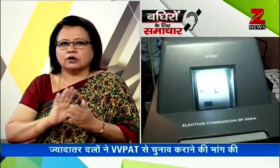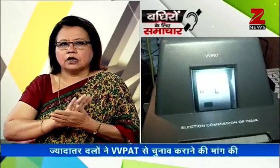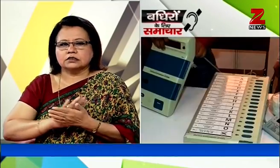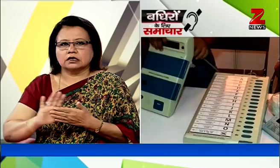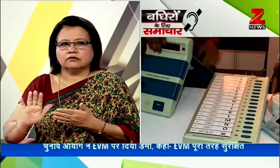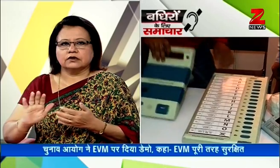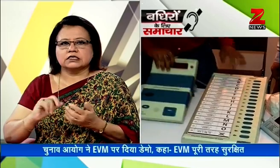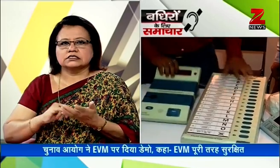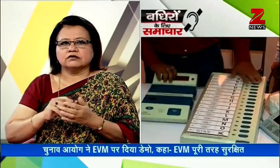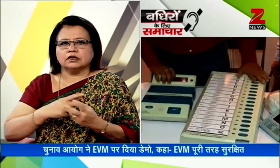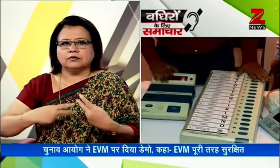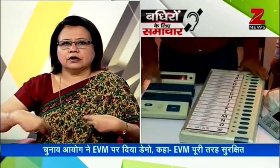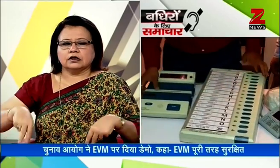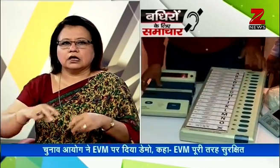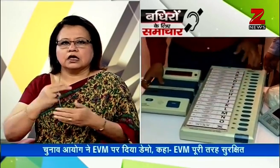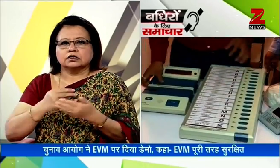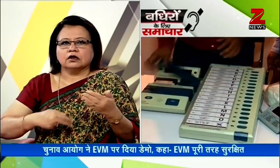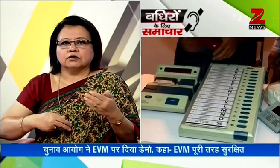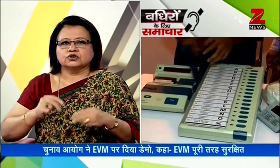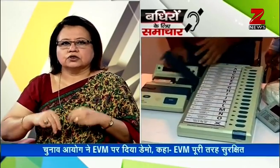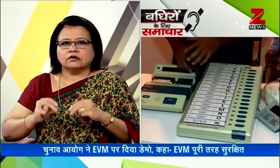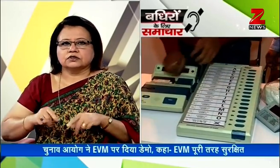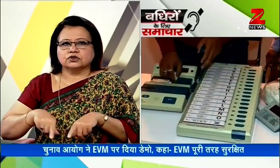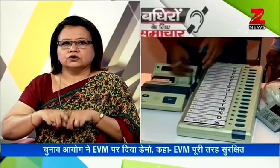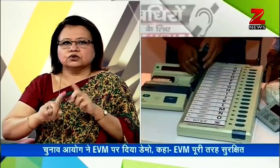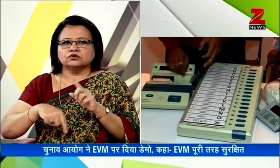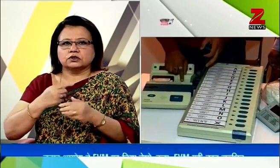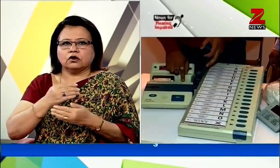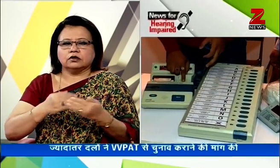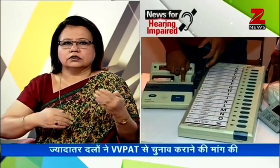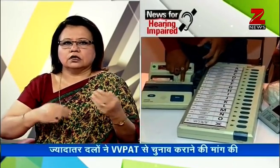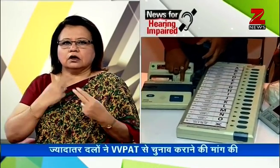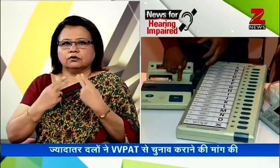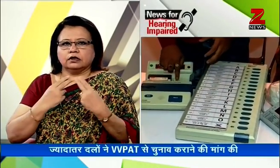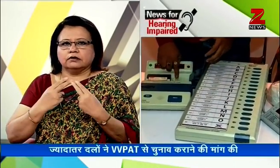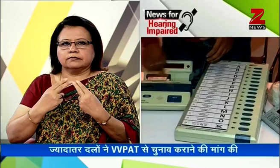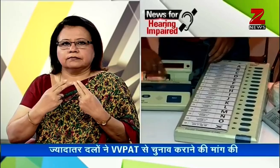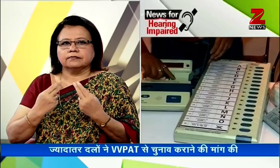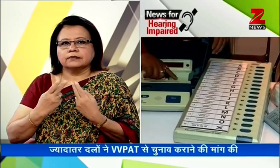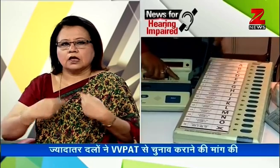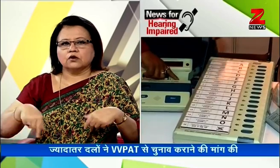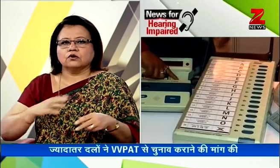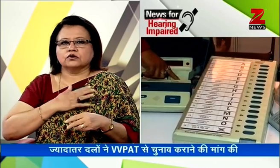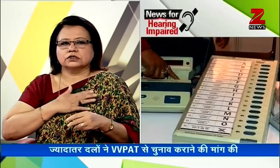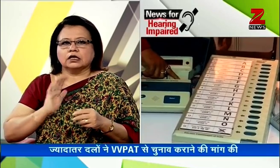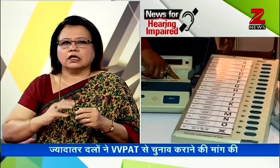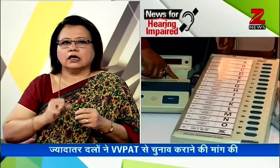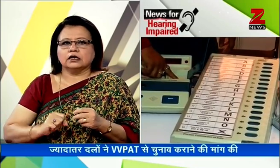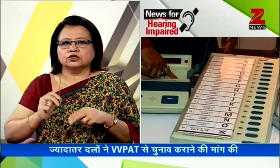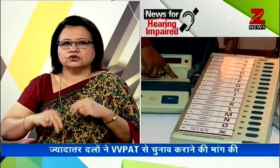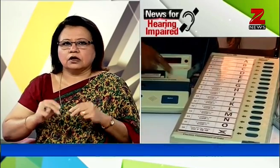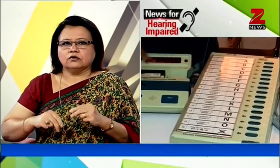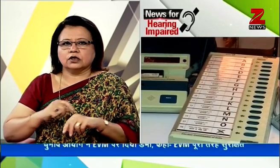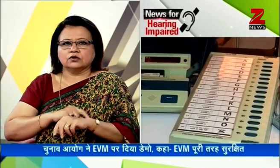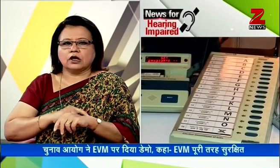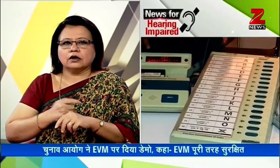है। सर्वदलीय बैठक के एजेंडा में चुनाव से जुड़े दूसरे कई मुद्दों पर भी चर्चा हुई। आयोग चाहता है